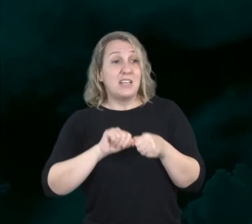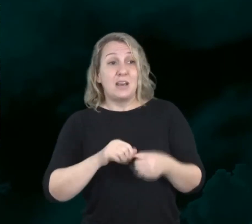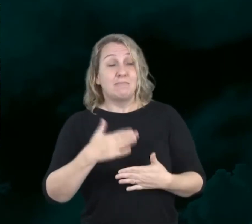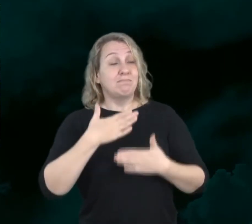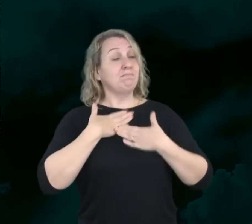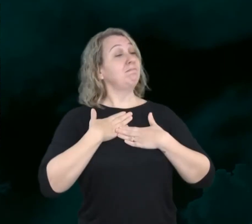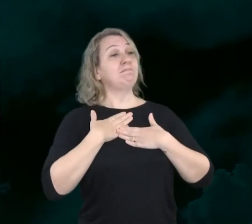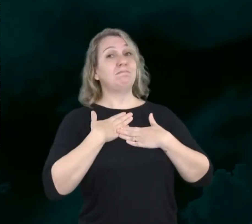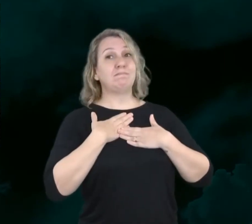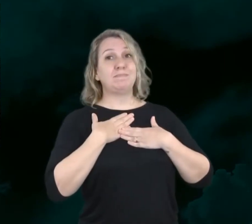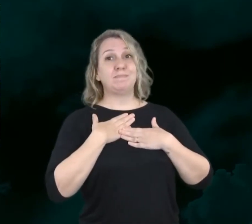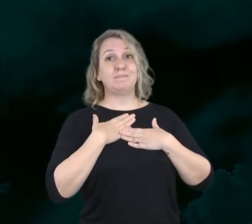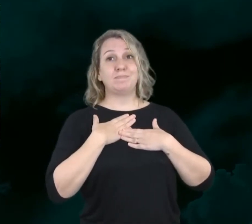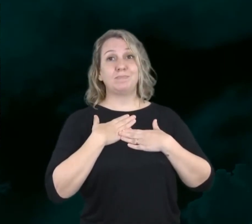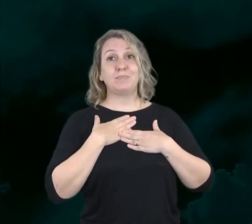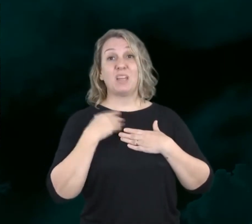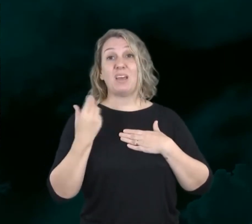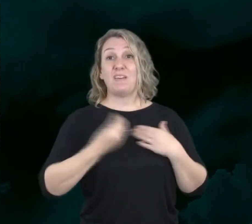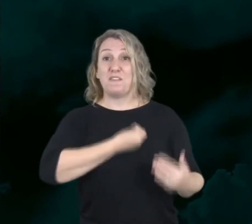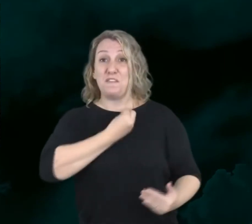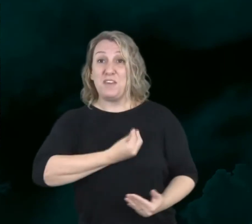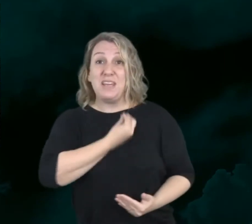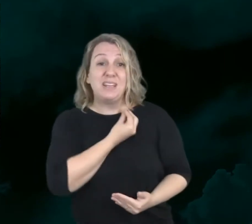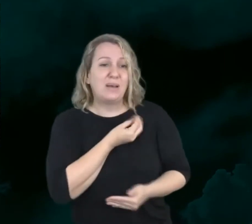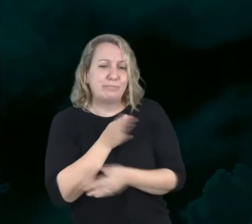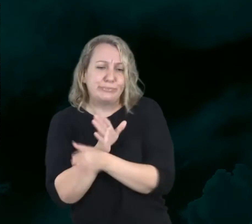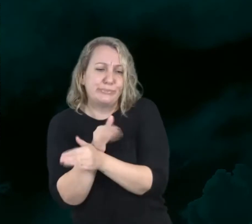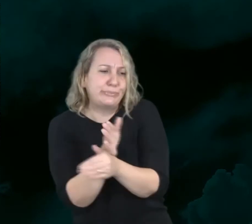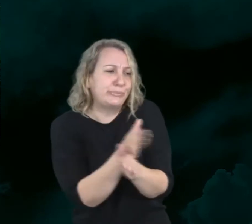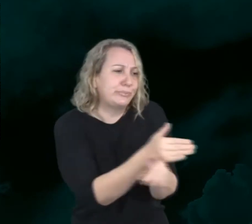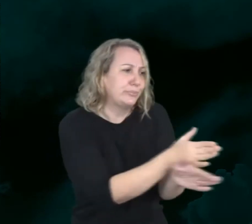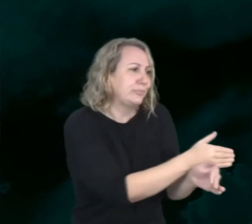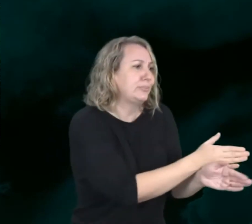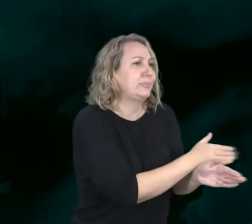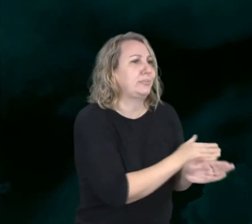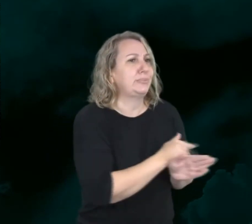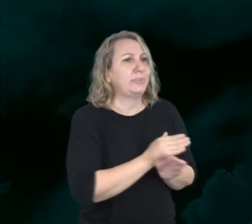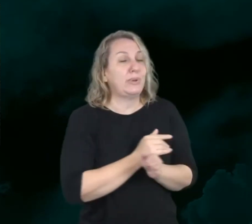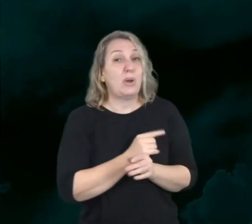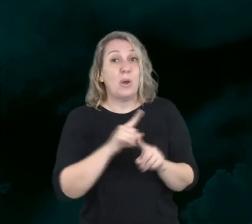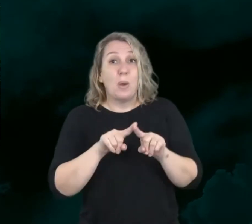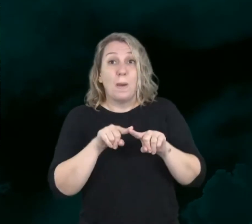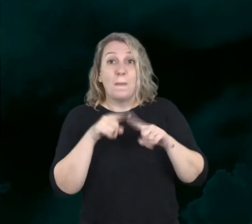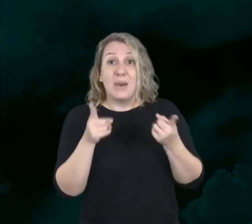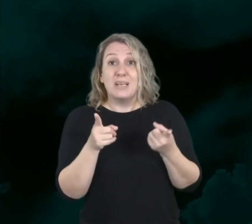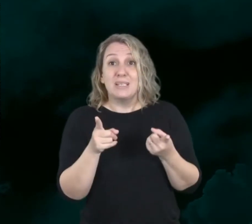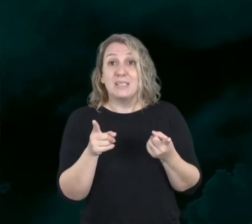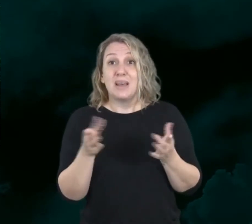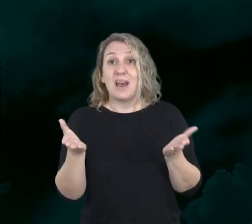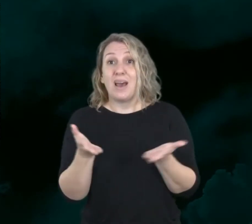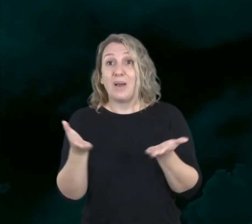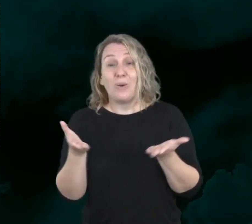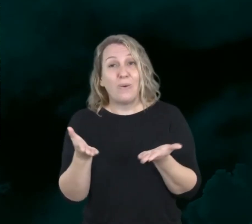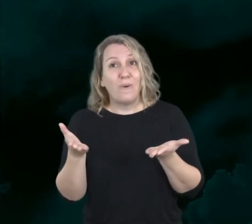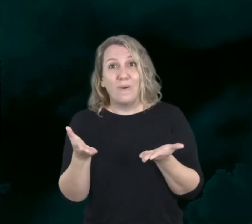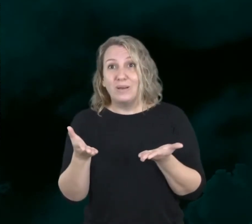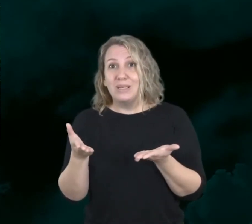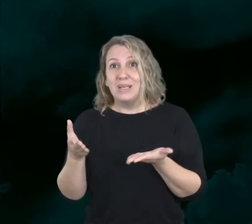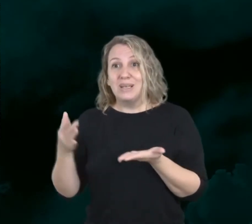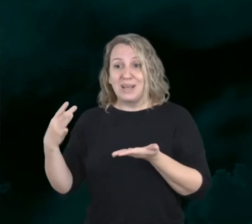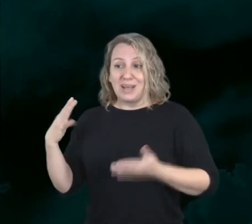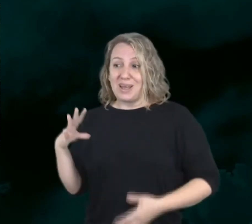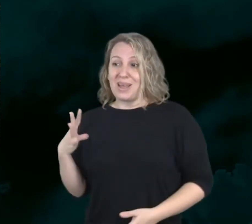mas, graças a Deus, uma vez reconectado com Deus no Espírito, Deus quer fazer